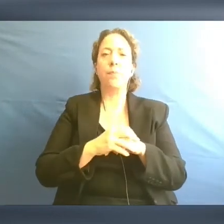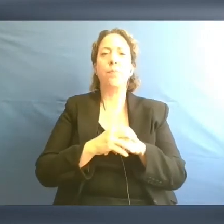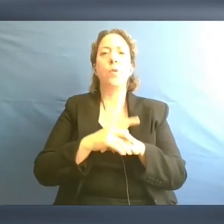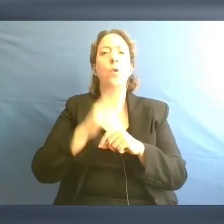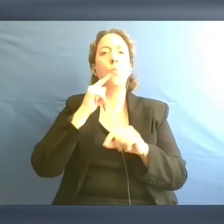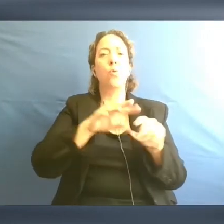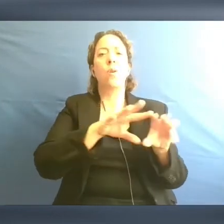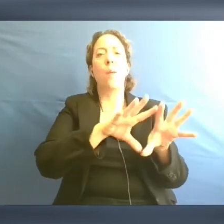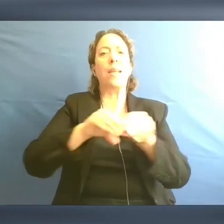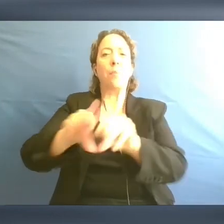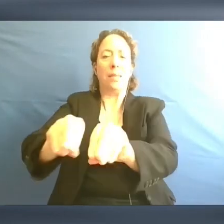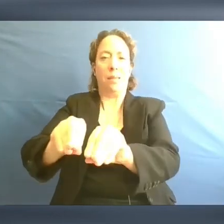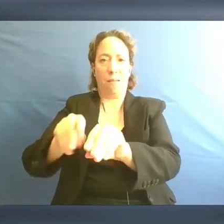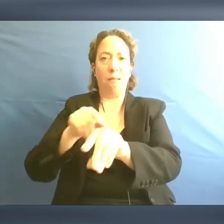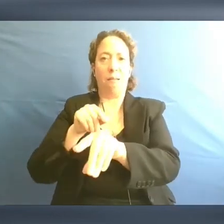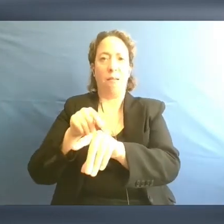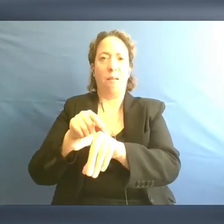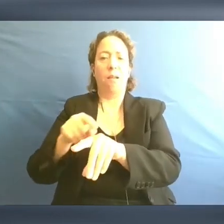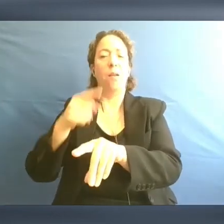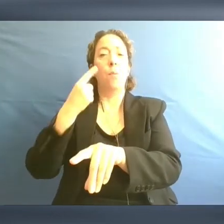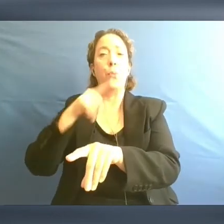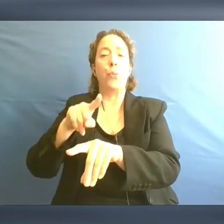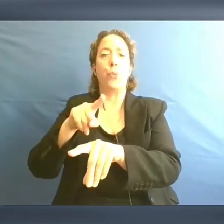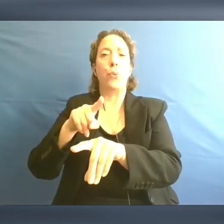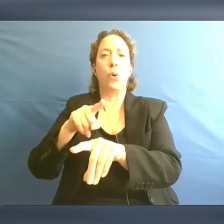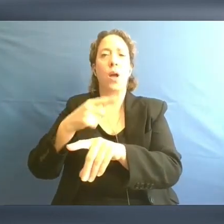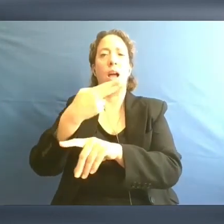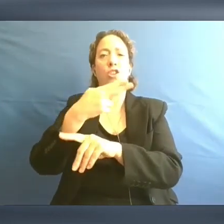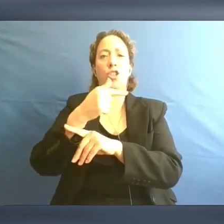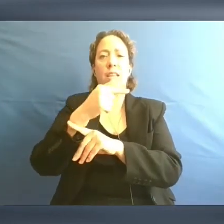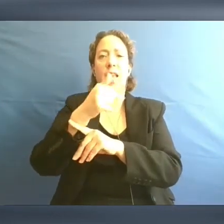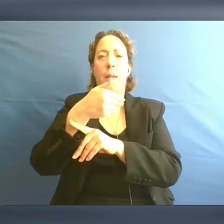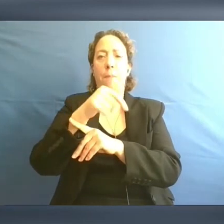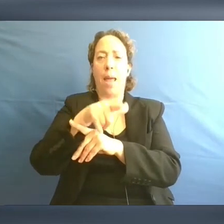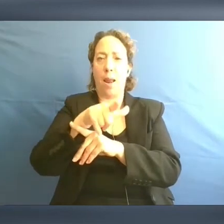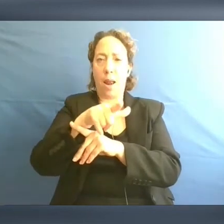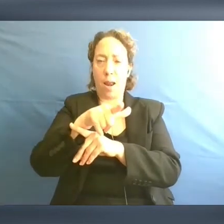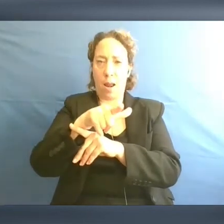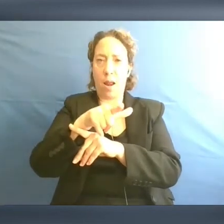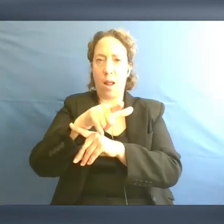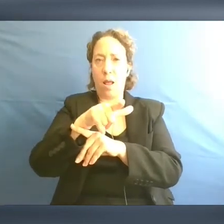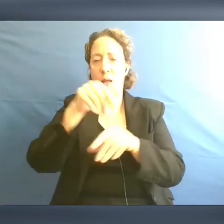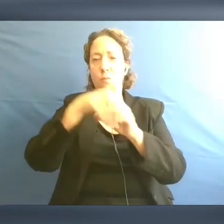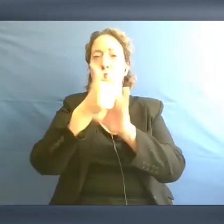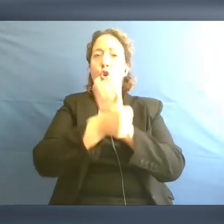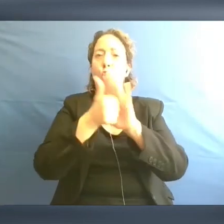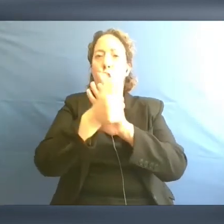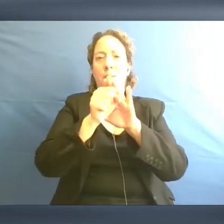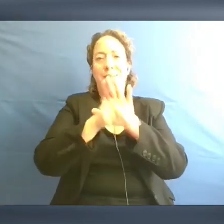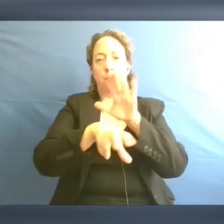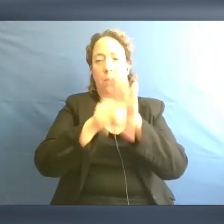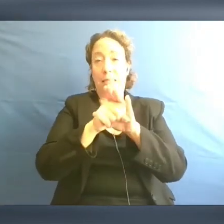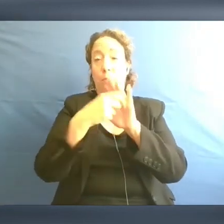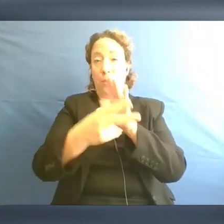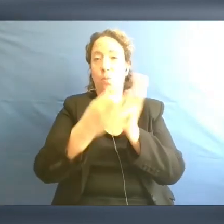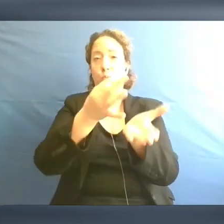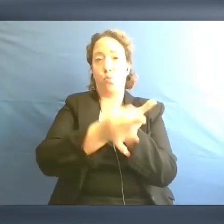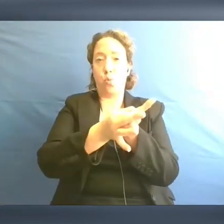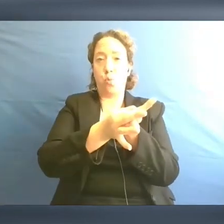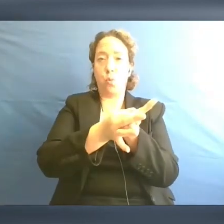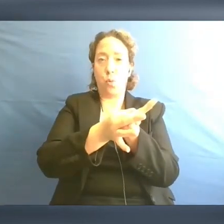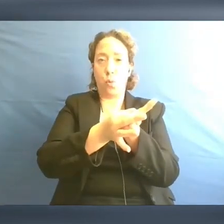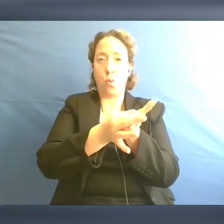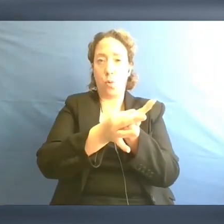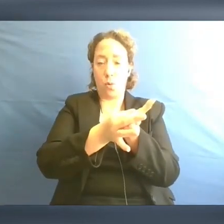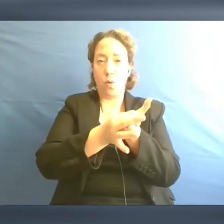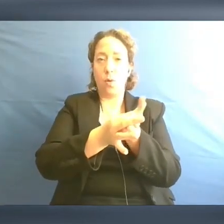ça s'applique aux éléments donc HTML qui ont un rôle sémantique de bouton. Donc là, on a déjà une petite clarification.